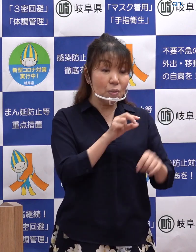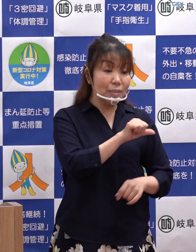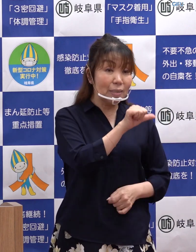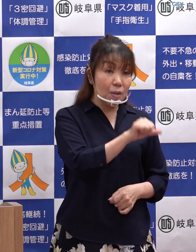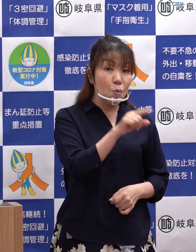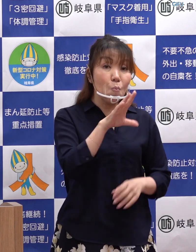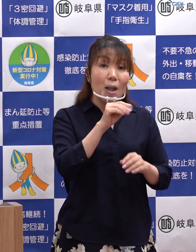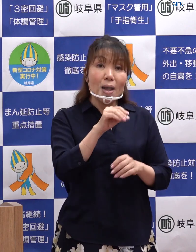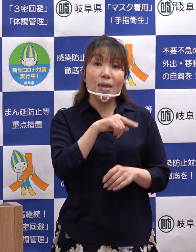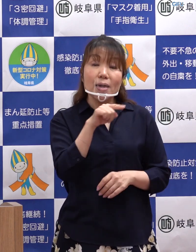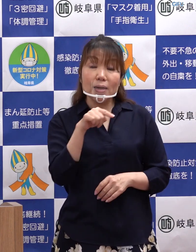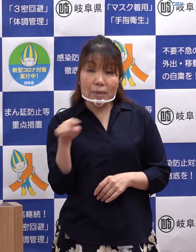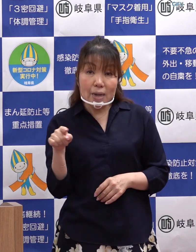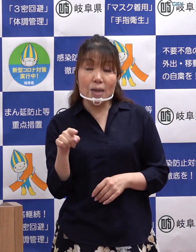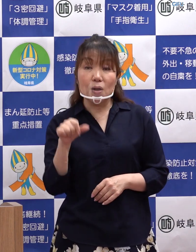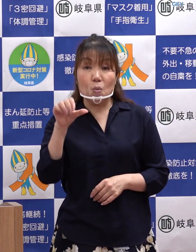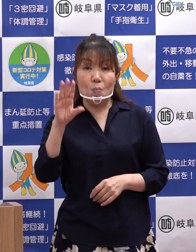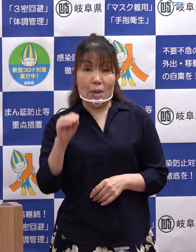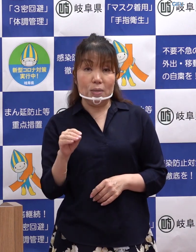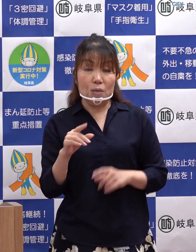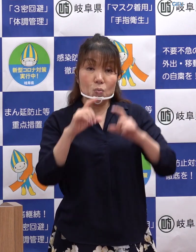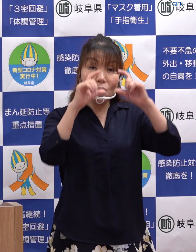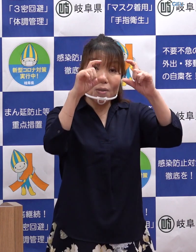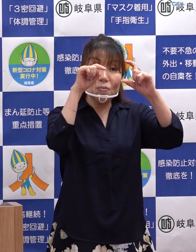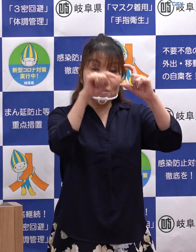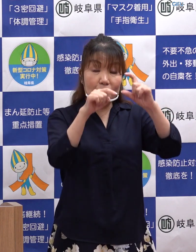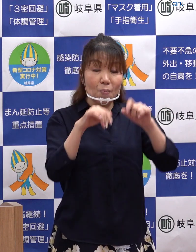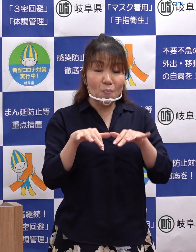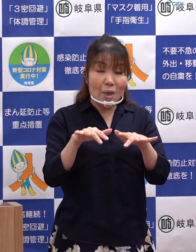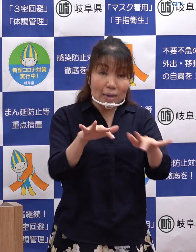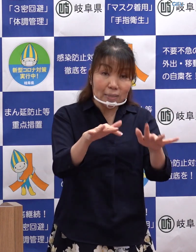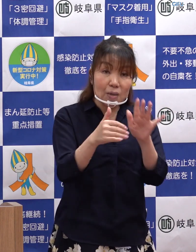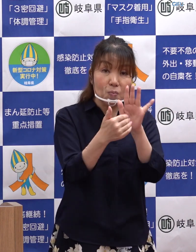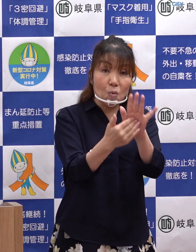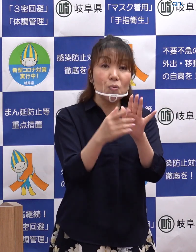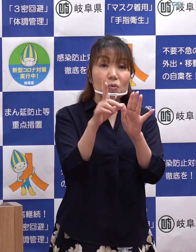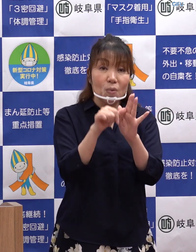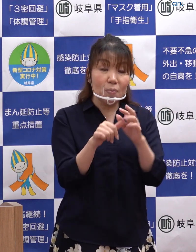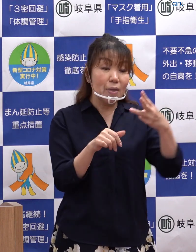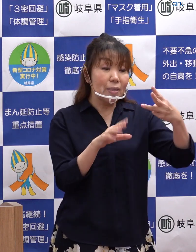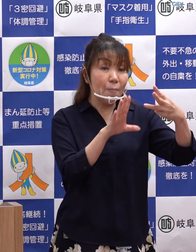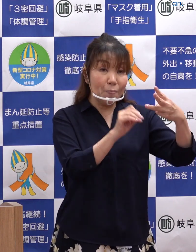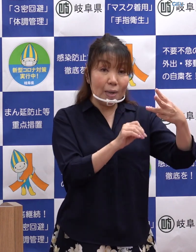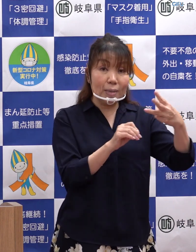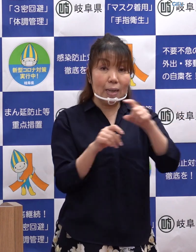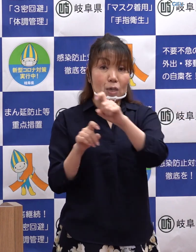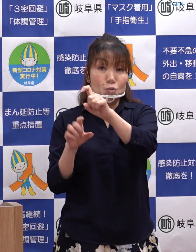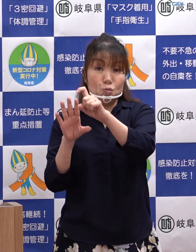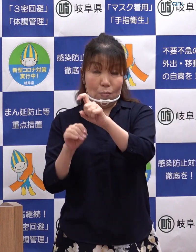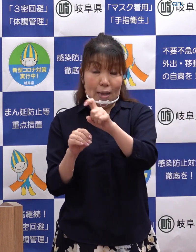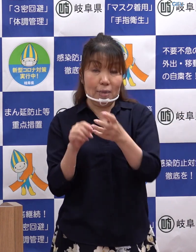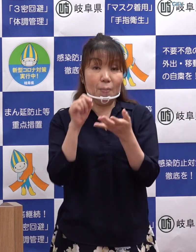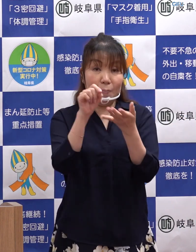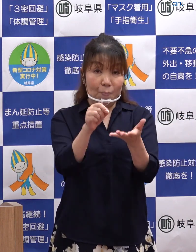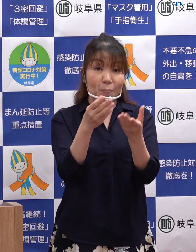円。これは上の資格を見ていただきますと、まん延防止の場合には3万円から10万円でございますので、